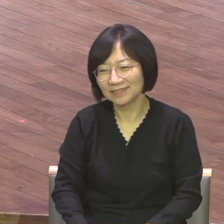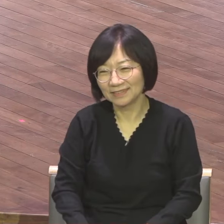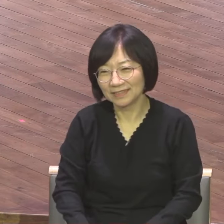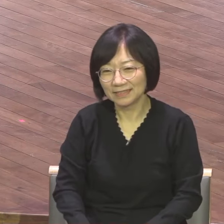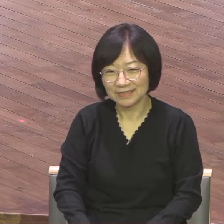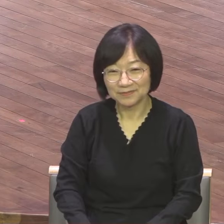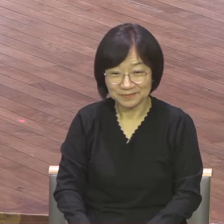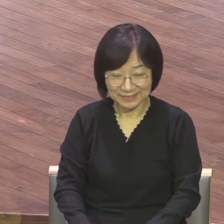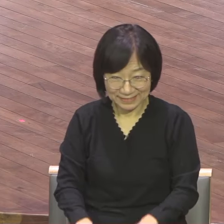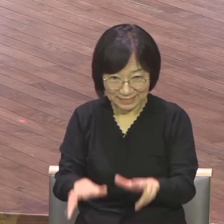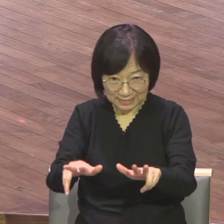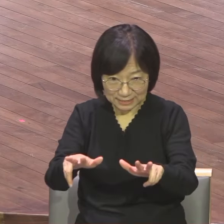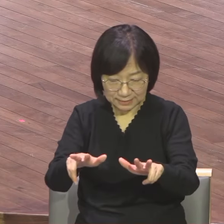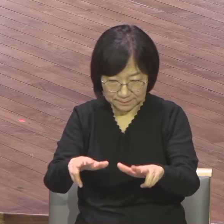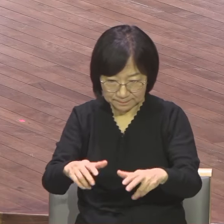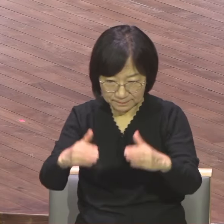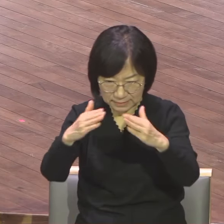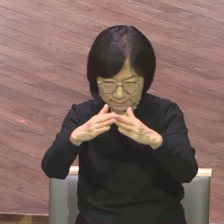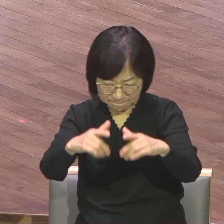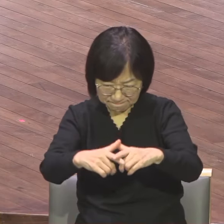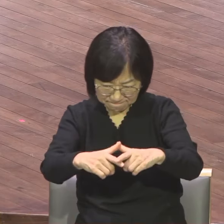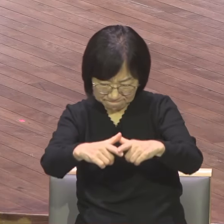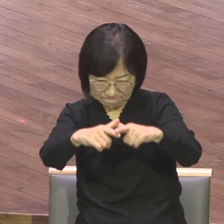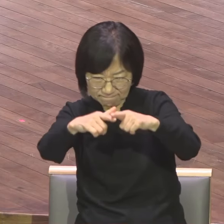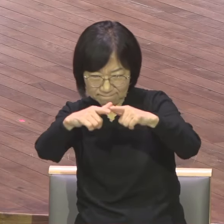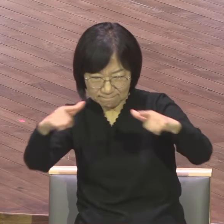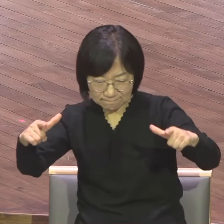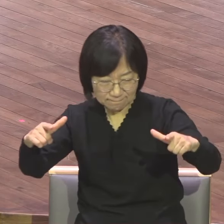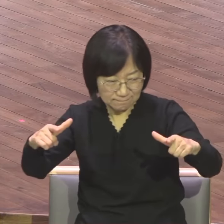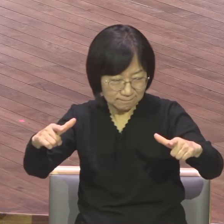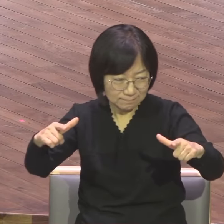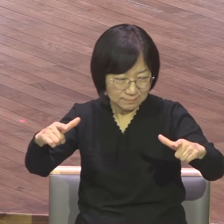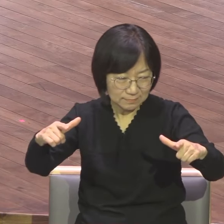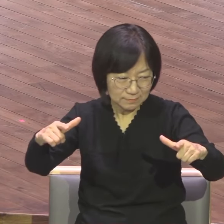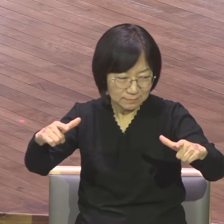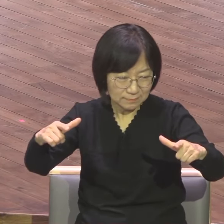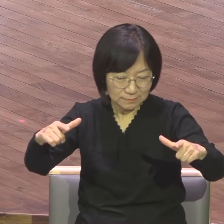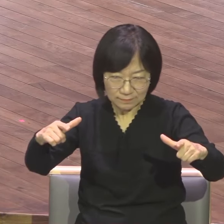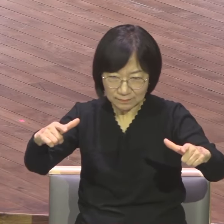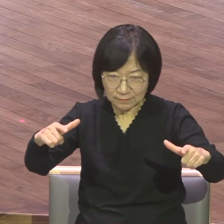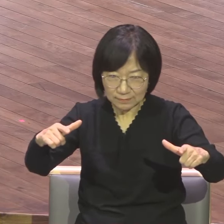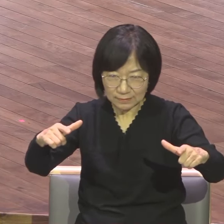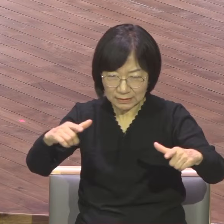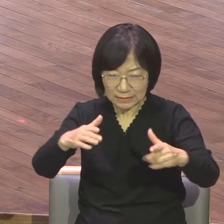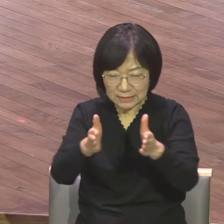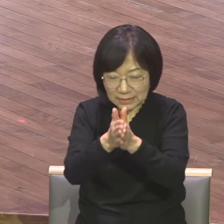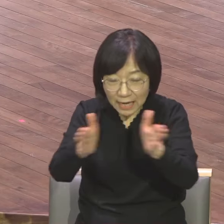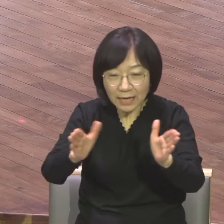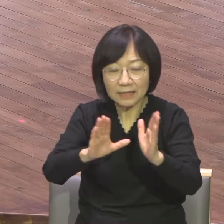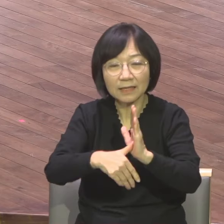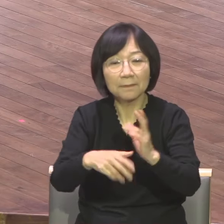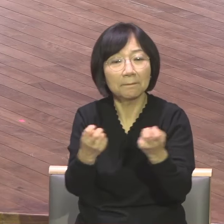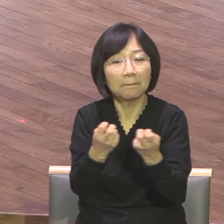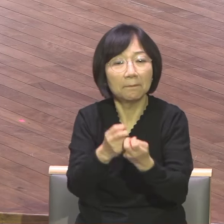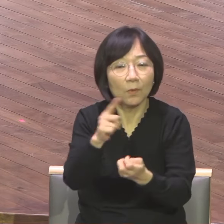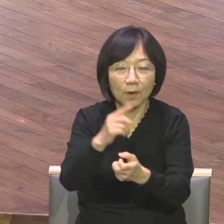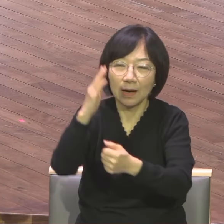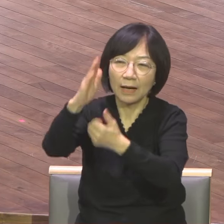보면요 장막터를 넓히는 지혜 인생의 출발점이 바로 여호와 하나님을 경외하는 것이라고 강조하고